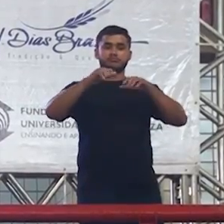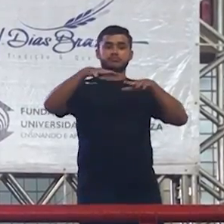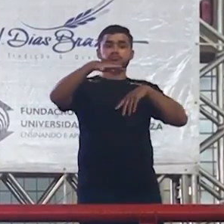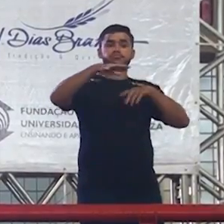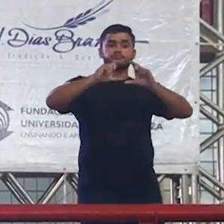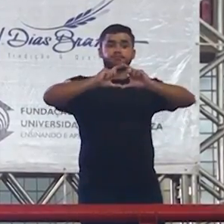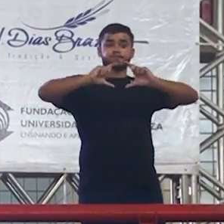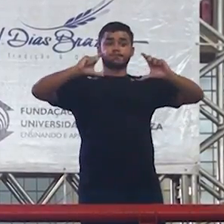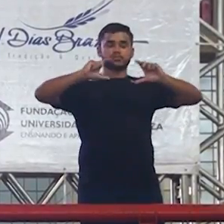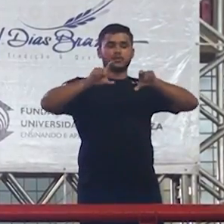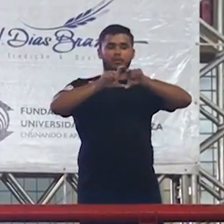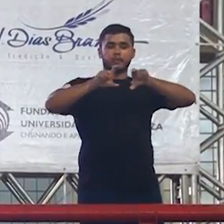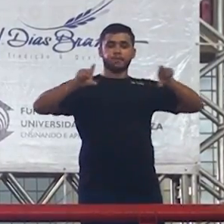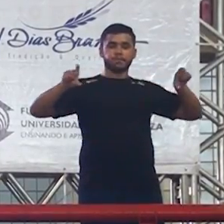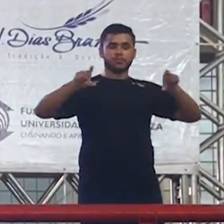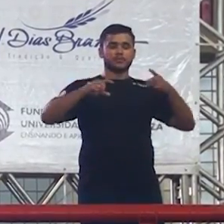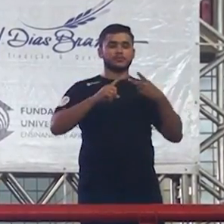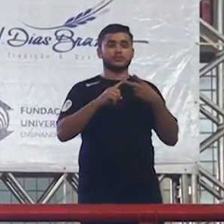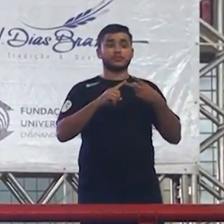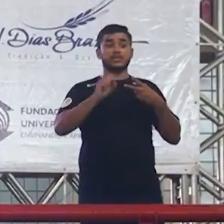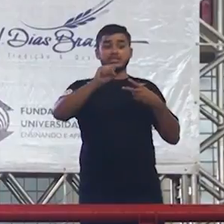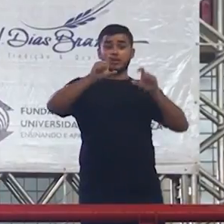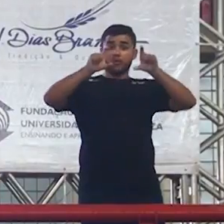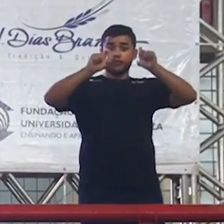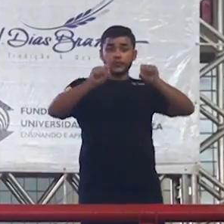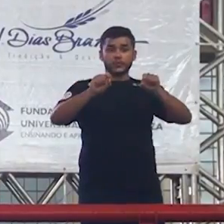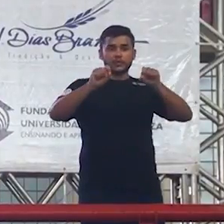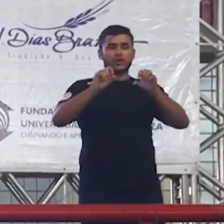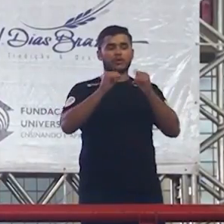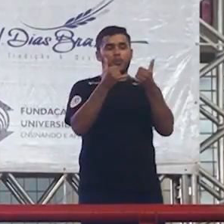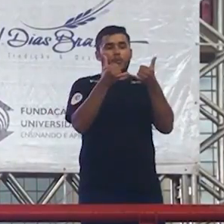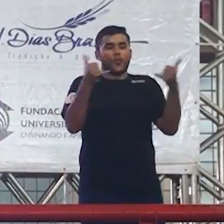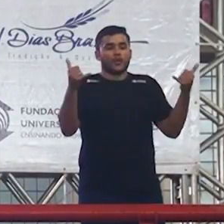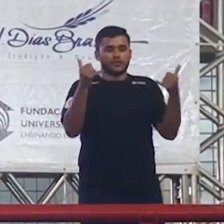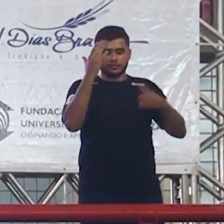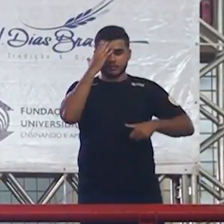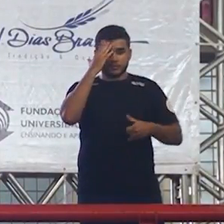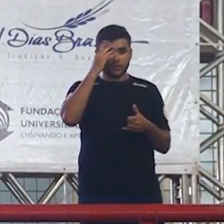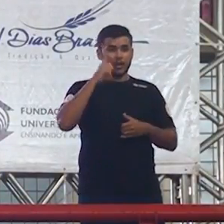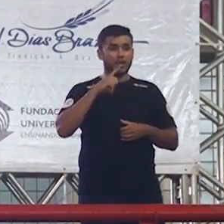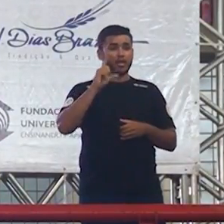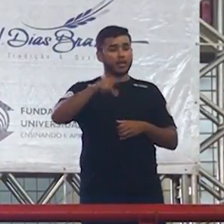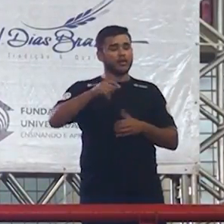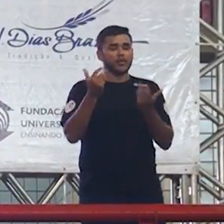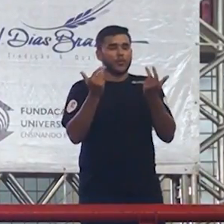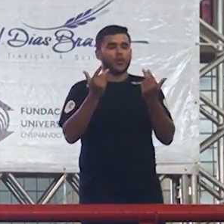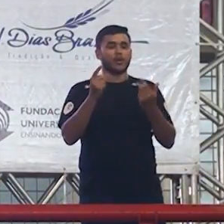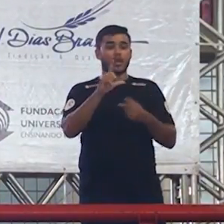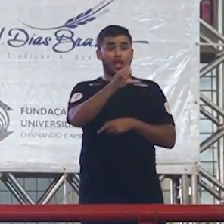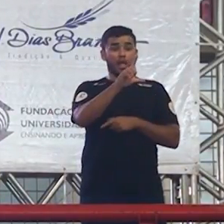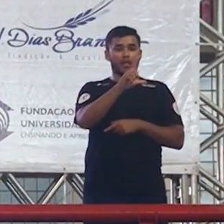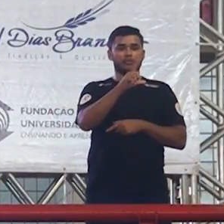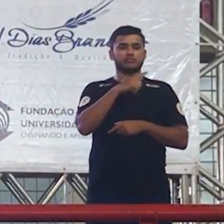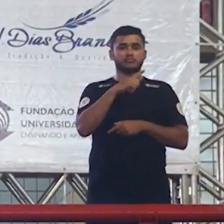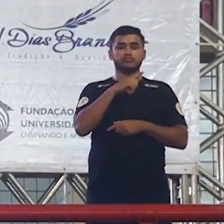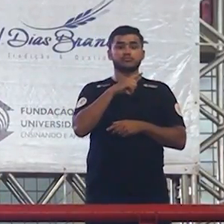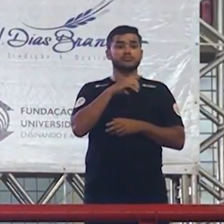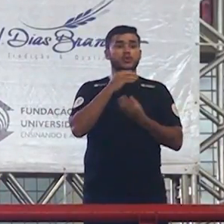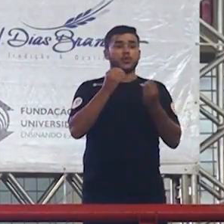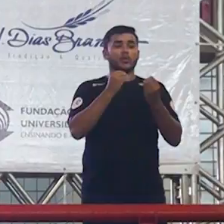grosso. Diminuir o A, deixar o fio mais fino. Aumentar o L, aumentar o comprimento da